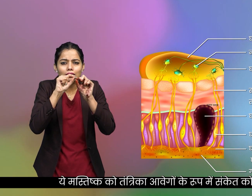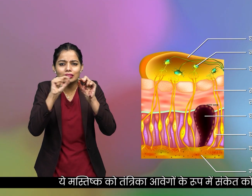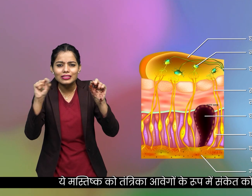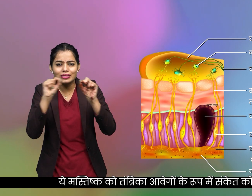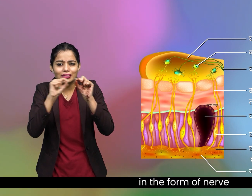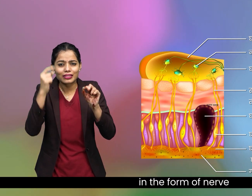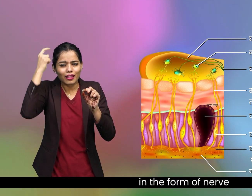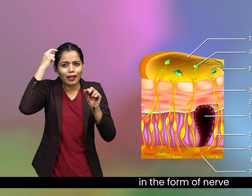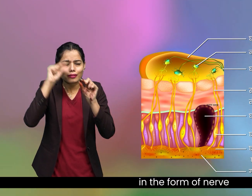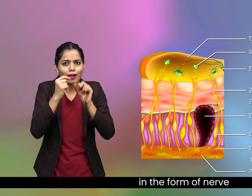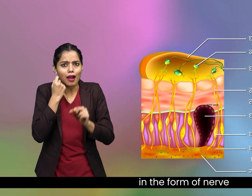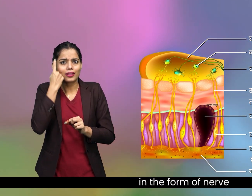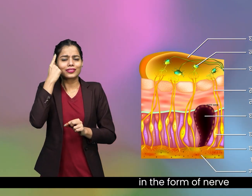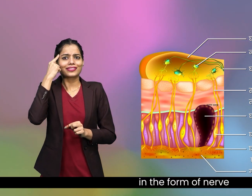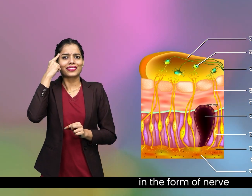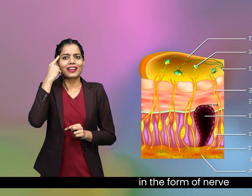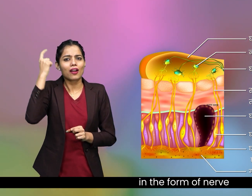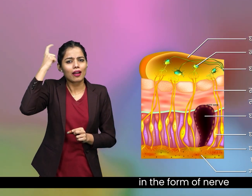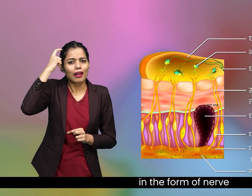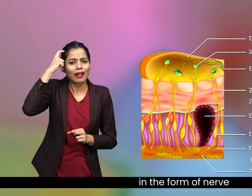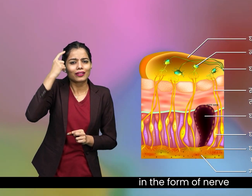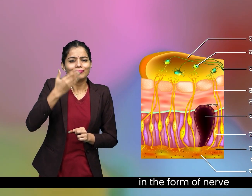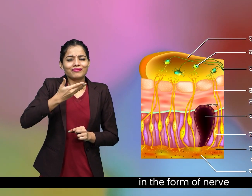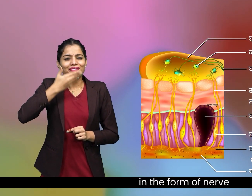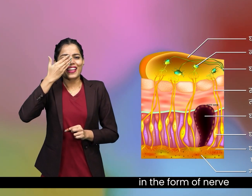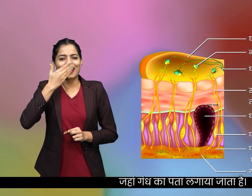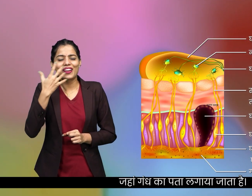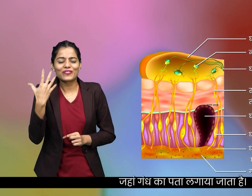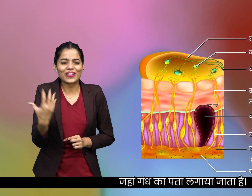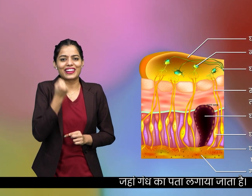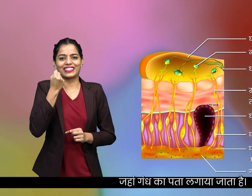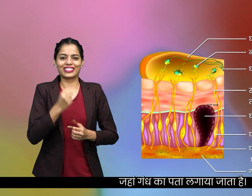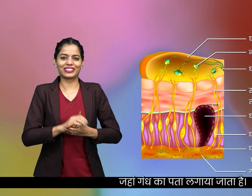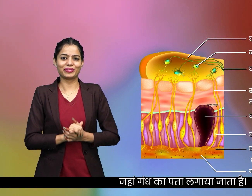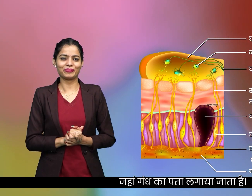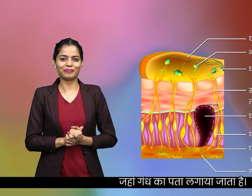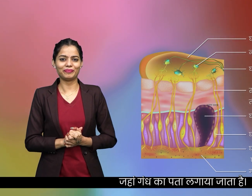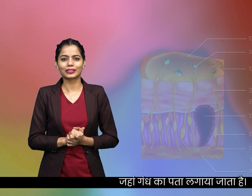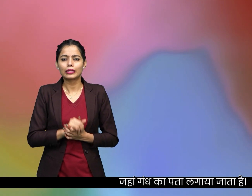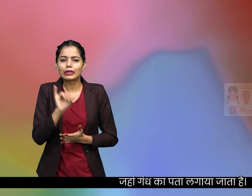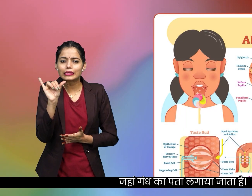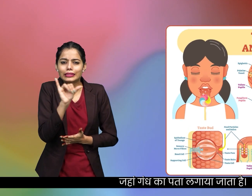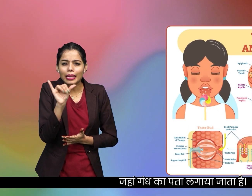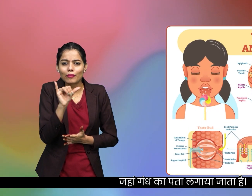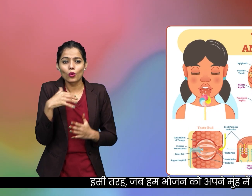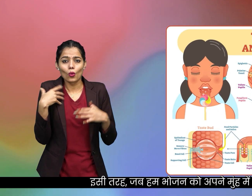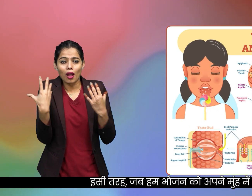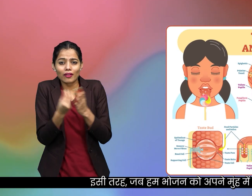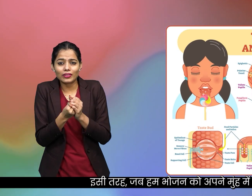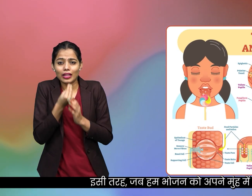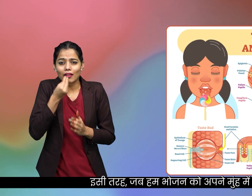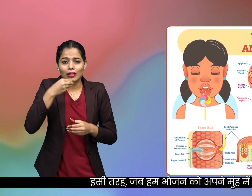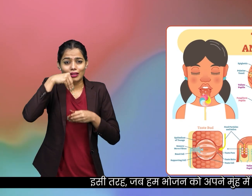मस्तिष्क को तंत्रिका आवेगों के रूप में संकेत को प्रेरित करते हैं, जहाँ गंध का पता लगाया जाता है।